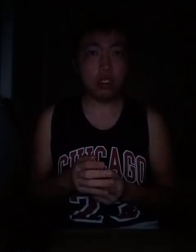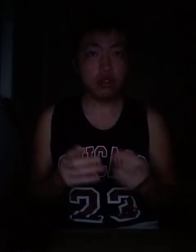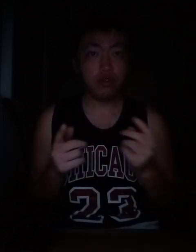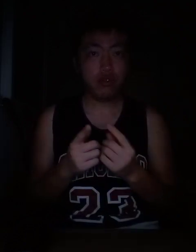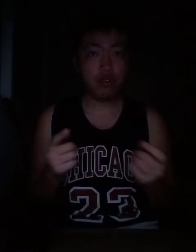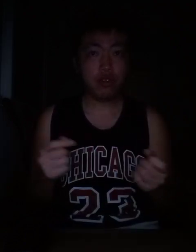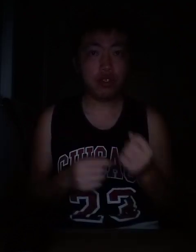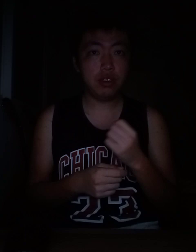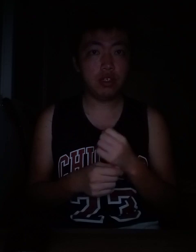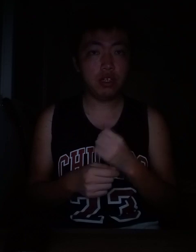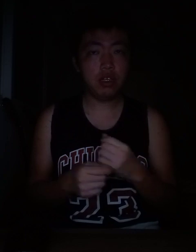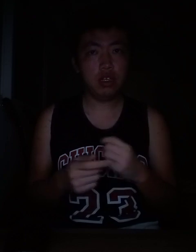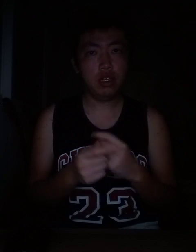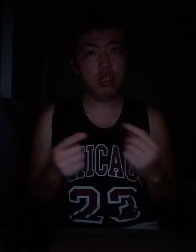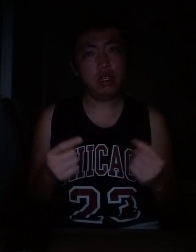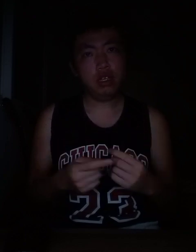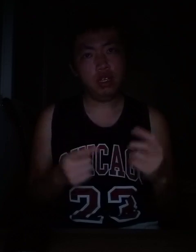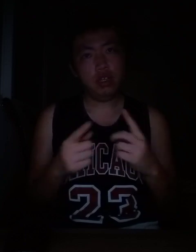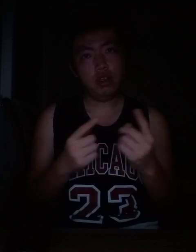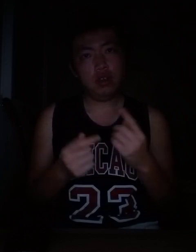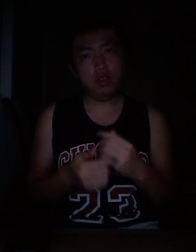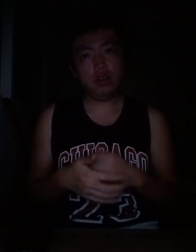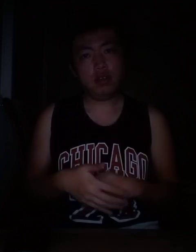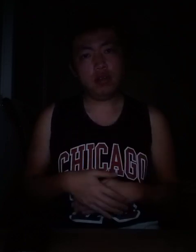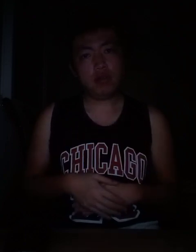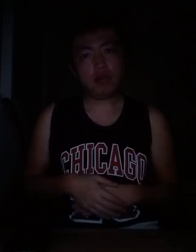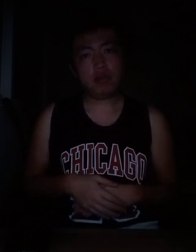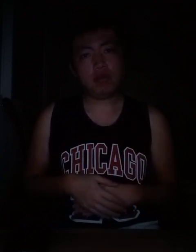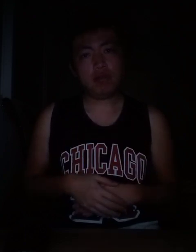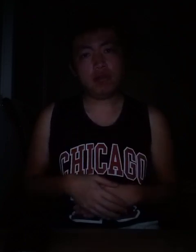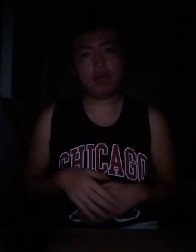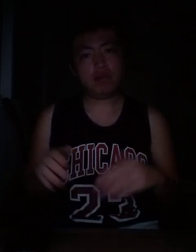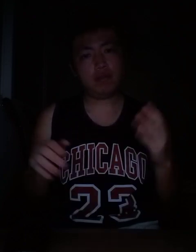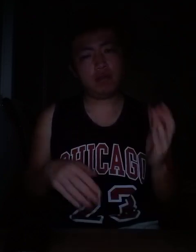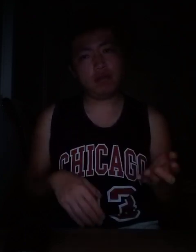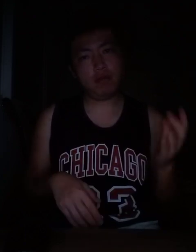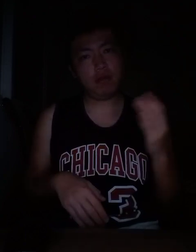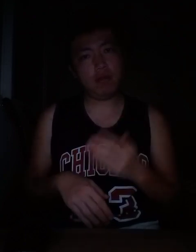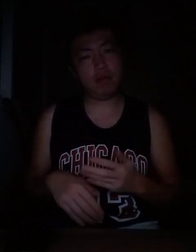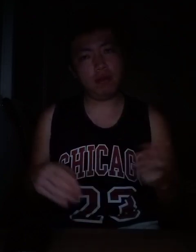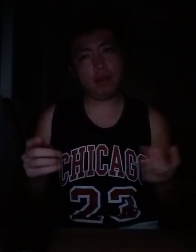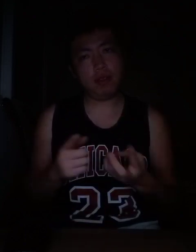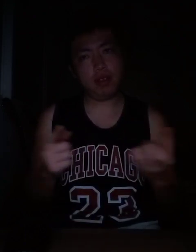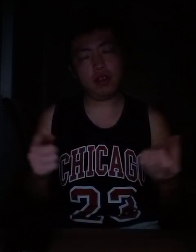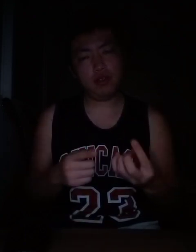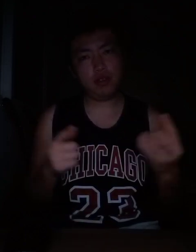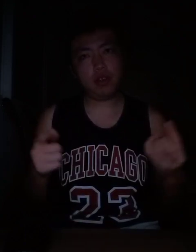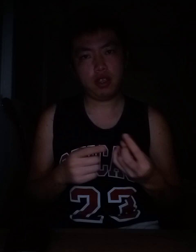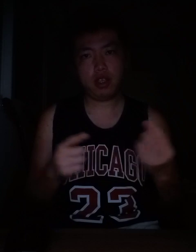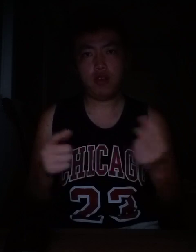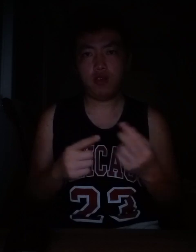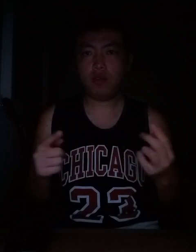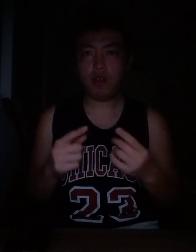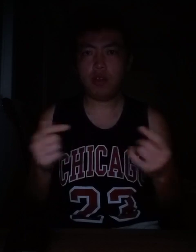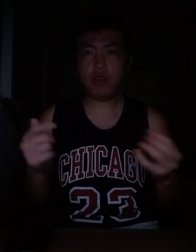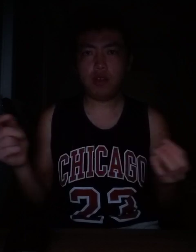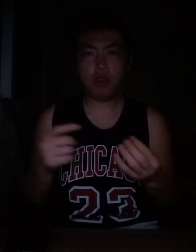지사의 일정표를 확인해봤습니다. 오영훈 지사는 오늘부터 금요일까지 나흘 동안 여름